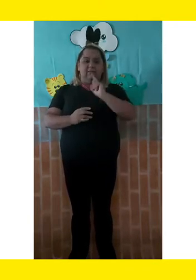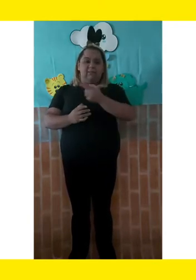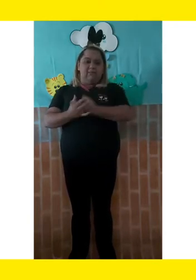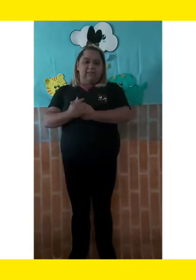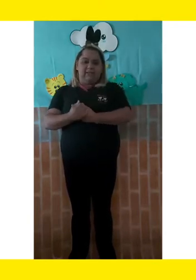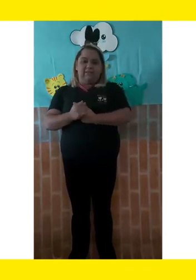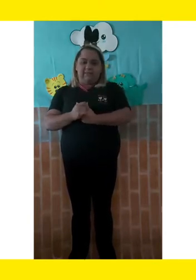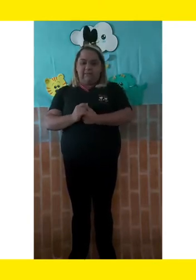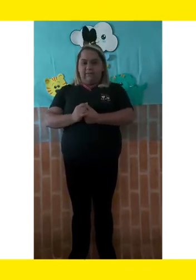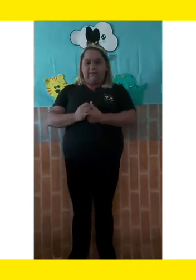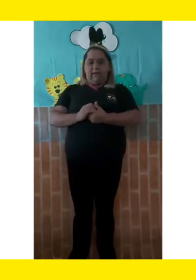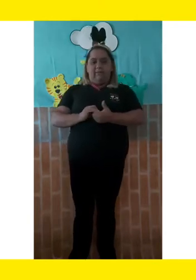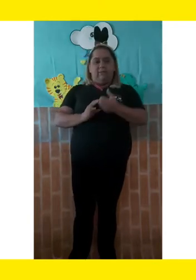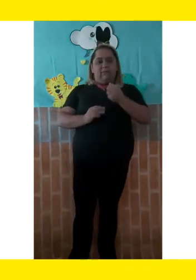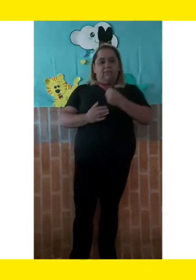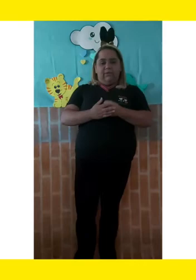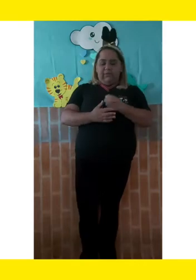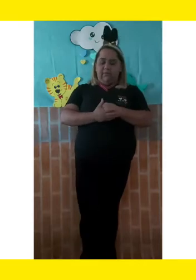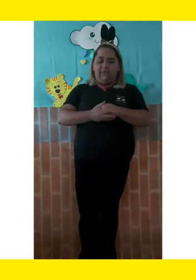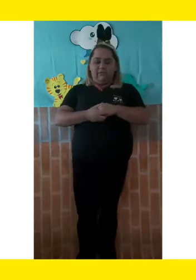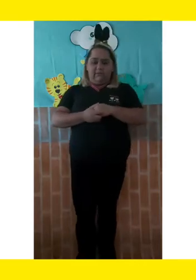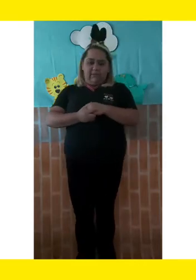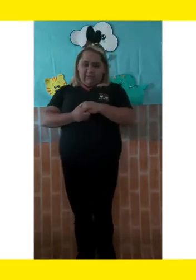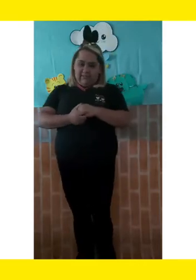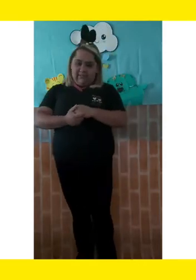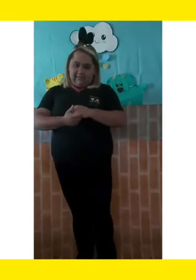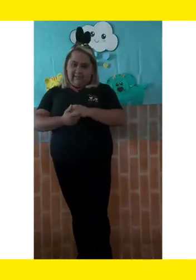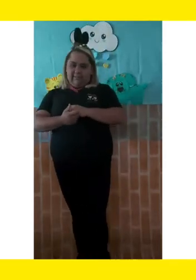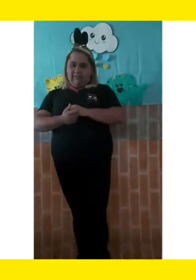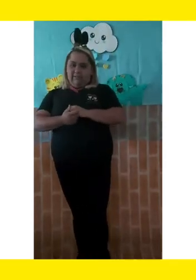uma música que vocês gostavam muito, muito antes de dançar na escola.